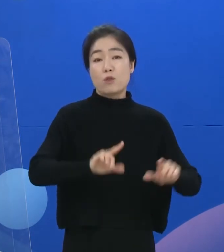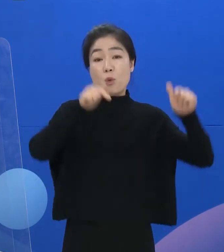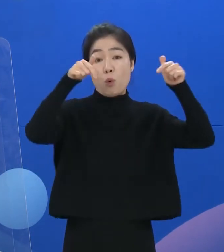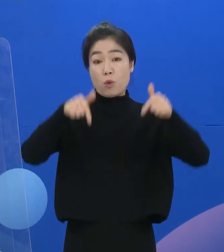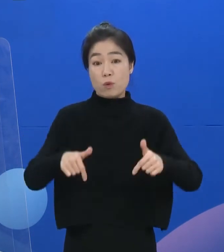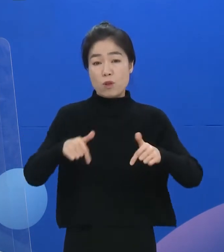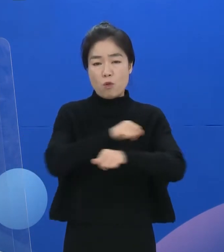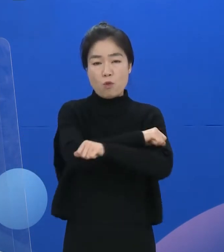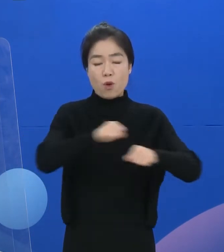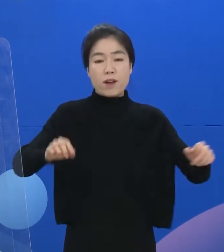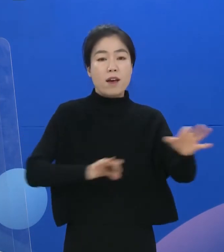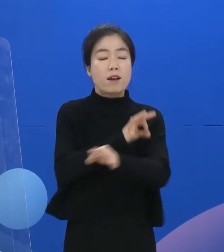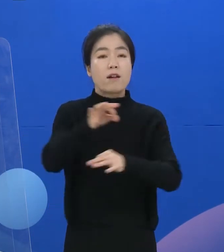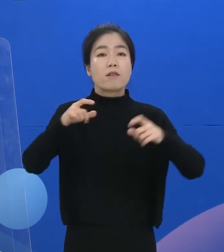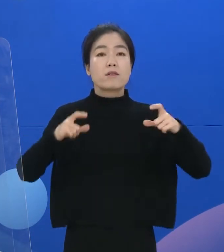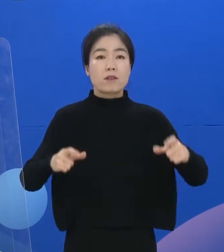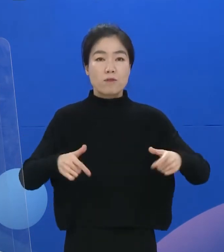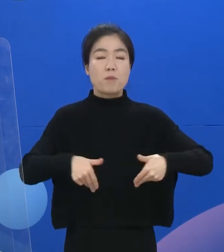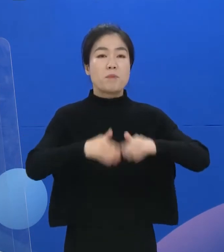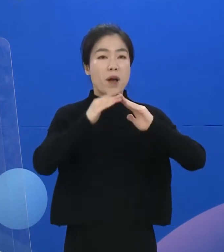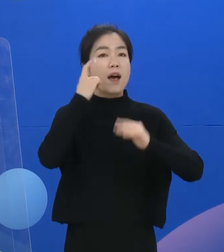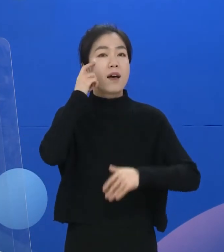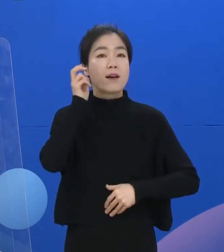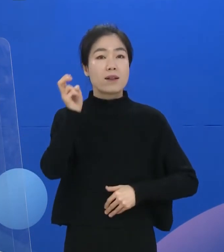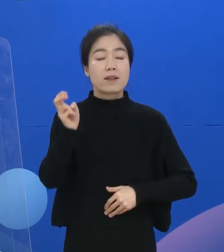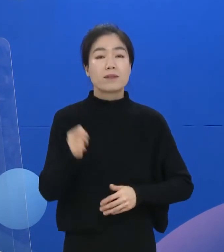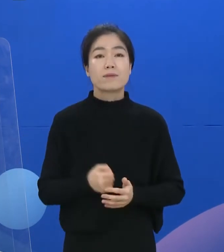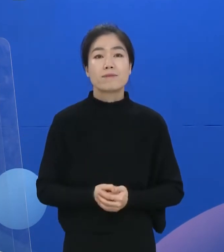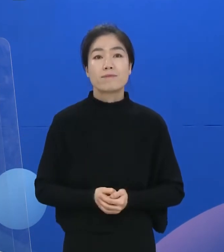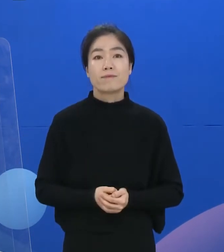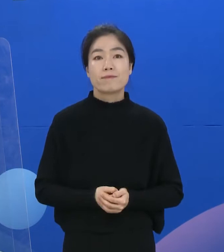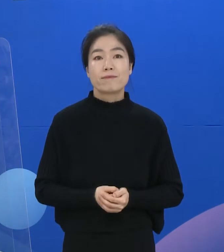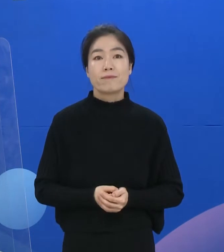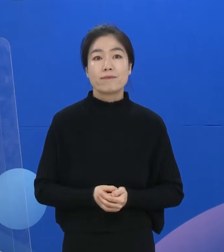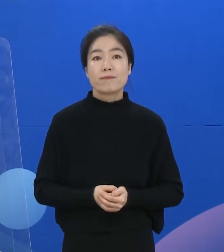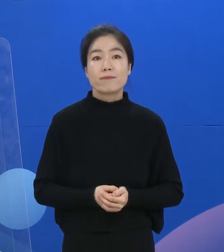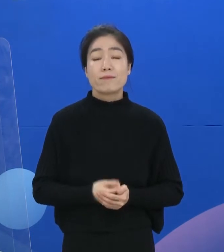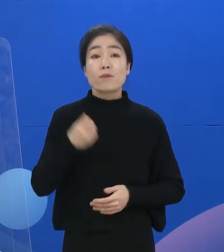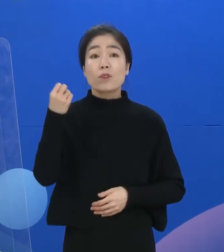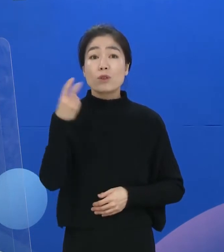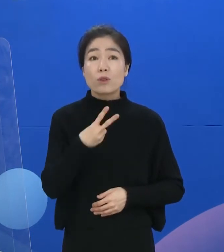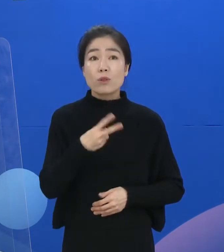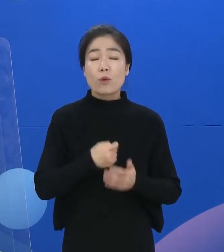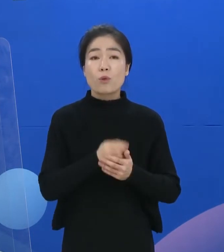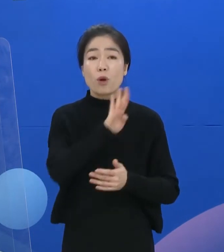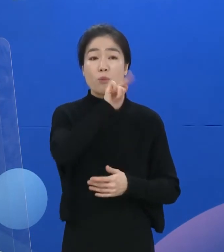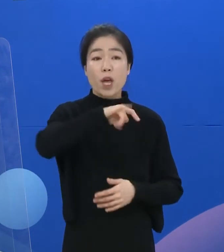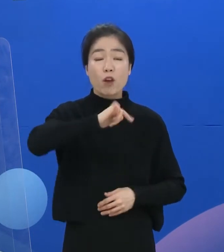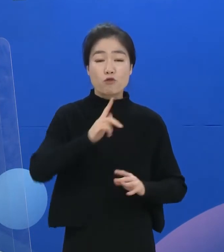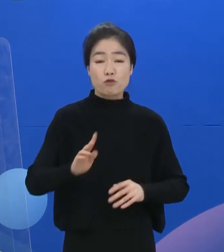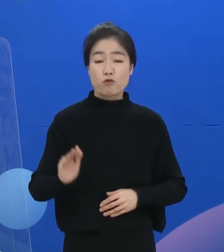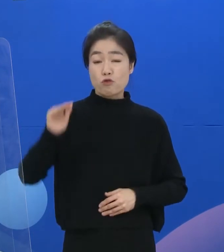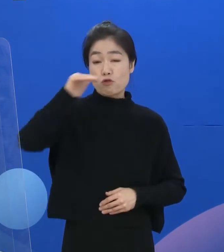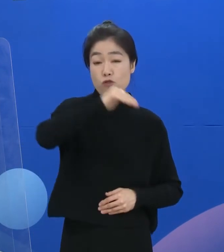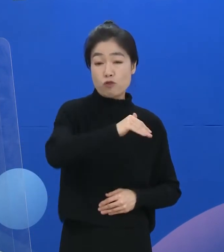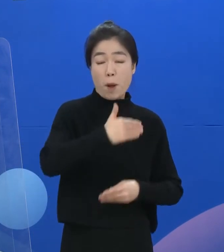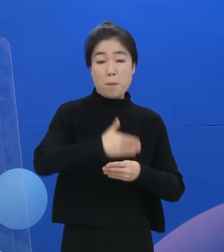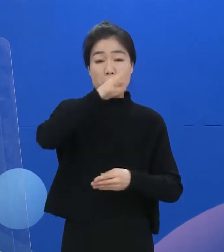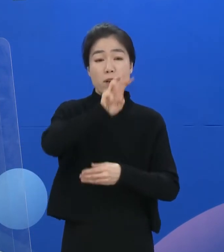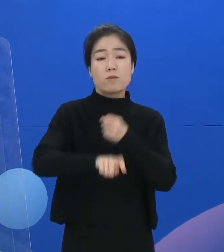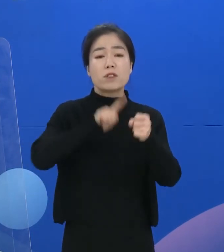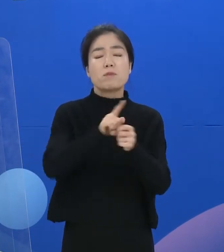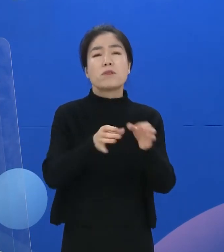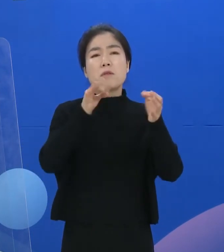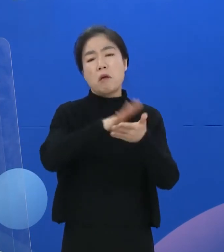달빛 고속철도가 건설되면 1800만 동서 광역 경제권이 만들어 질